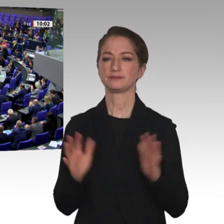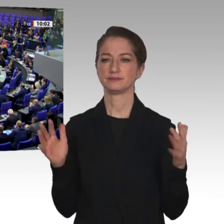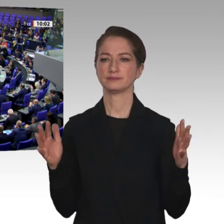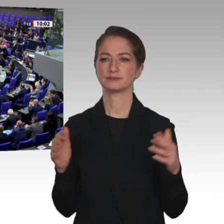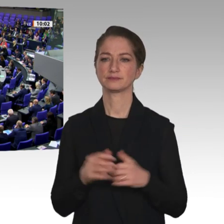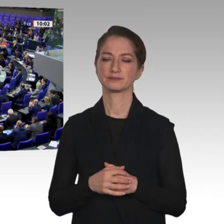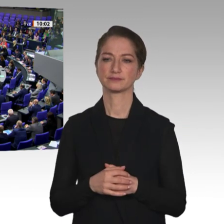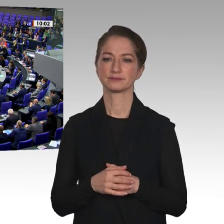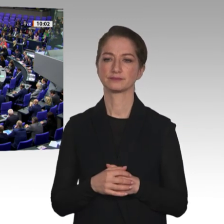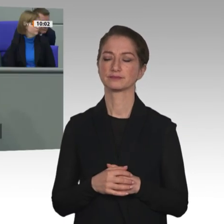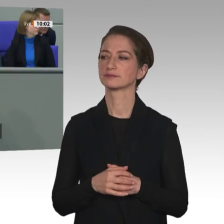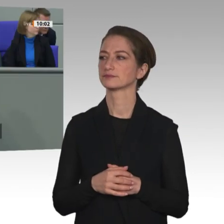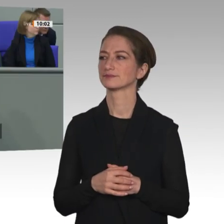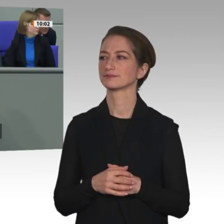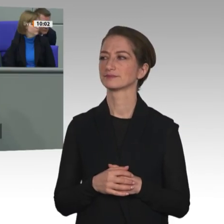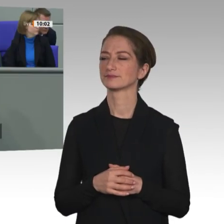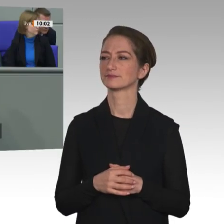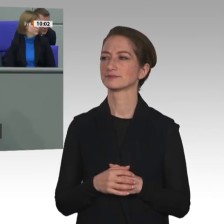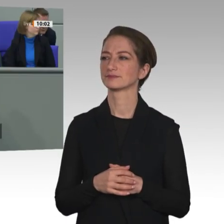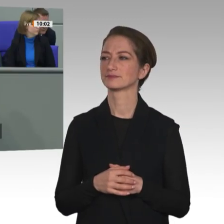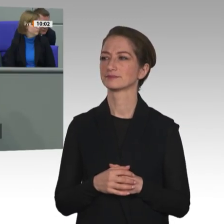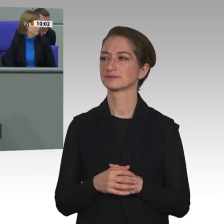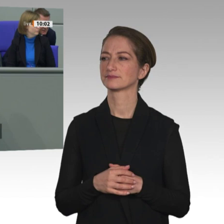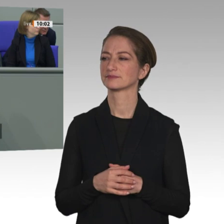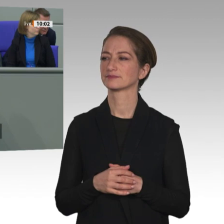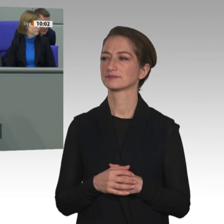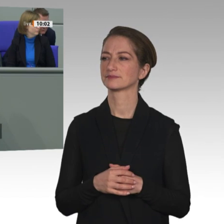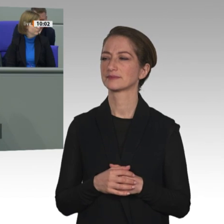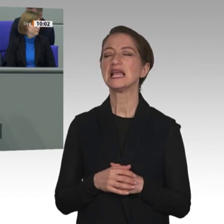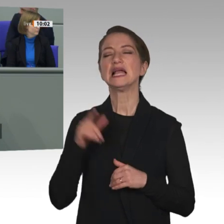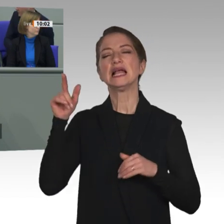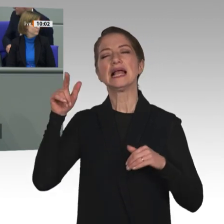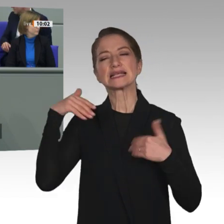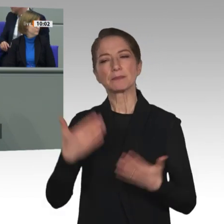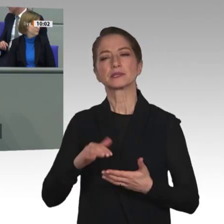Ich habe verboten die gefährliche Vereinigung Kompat 18.